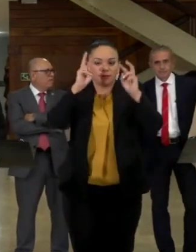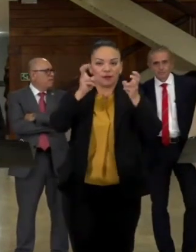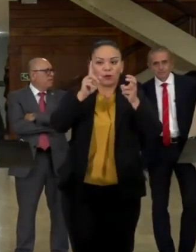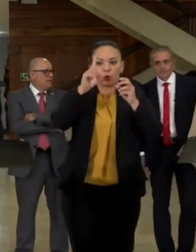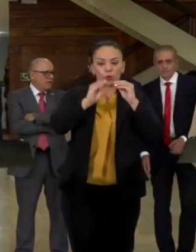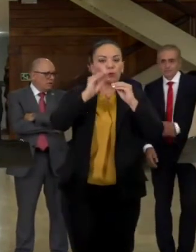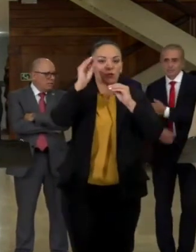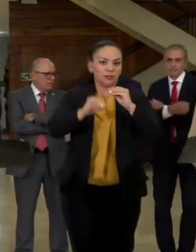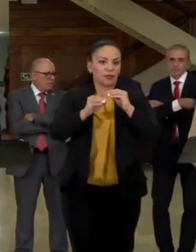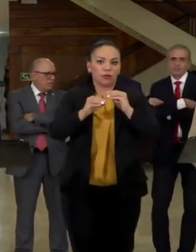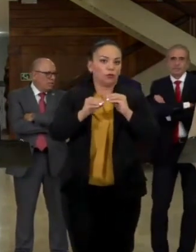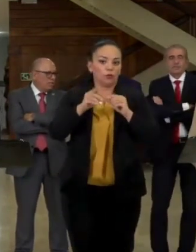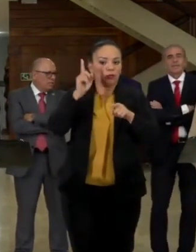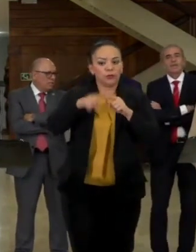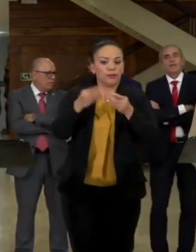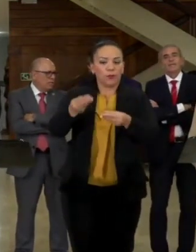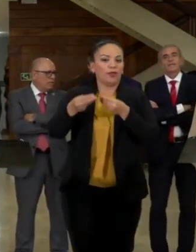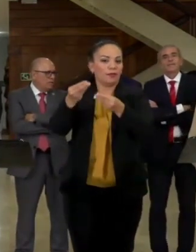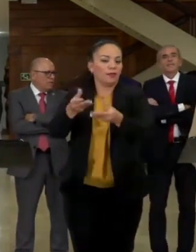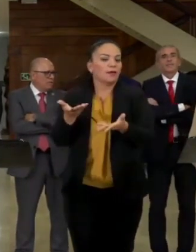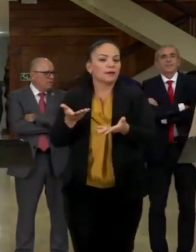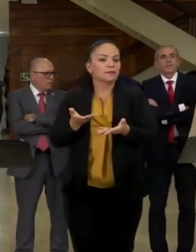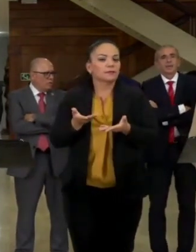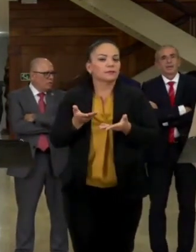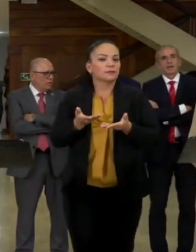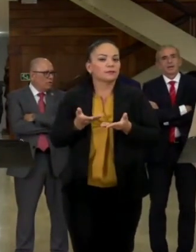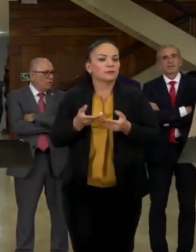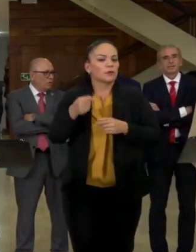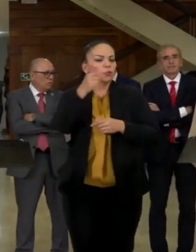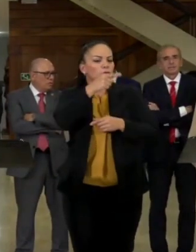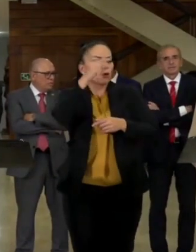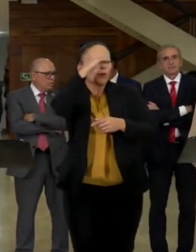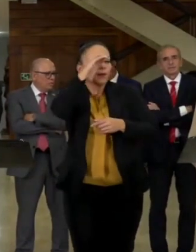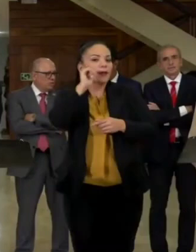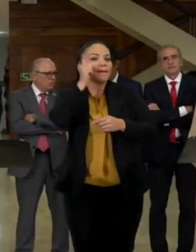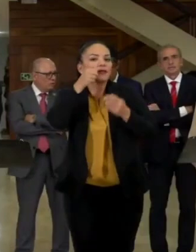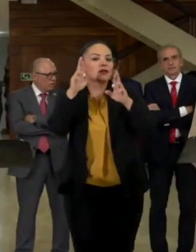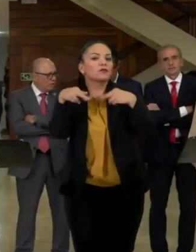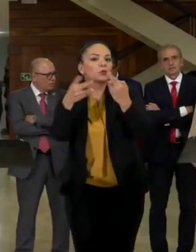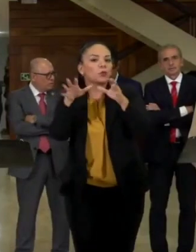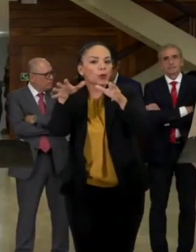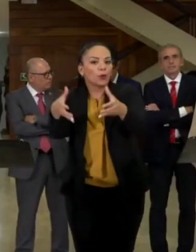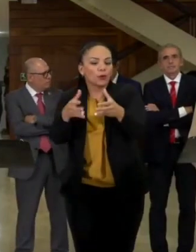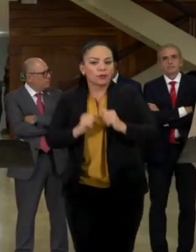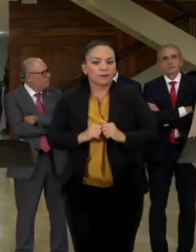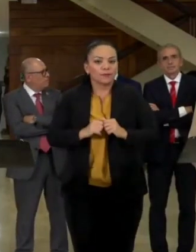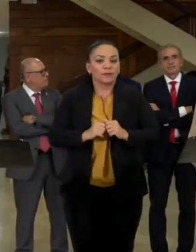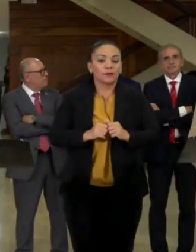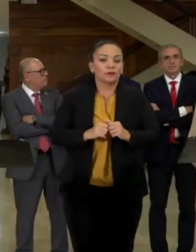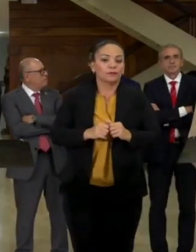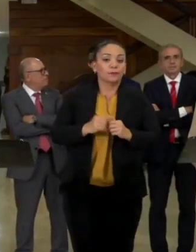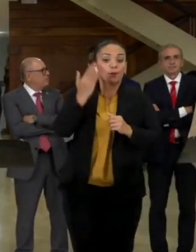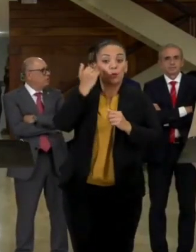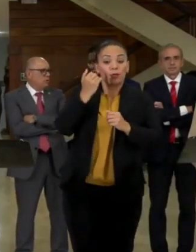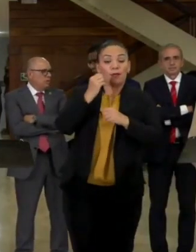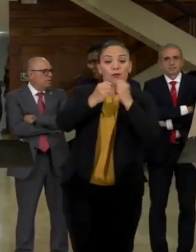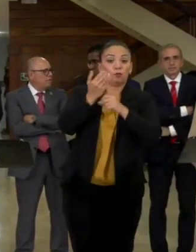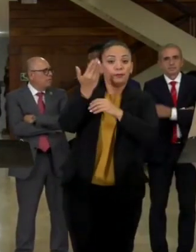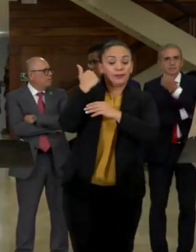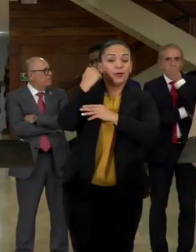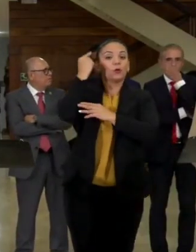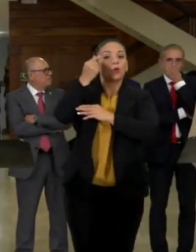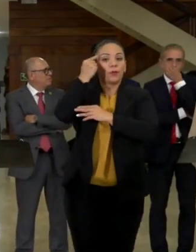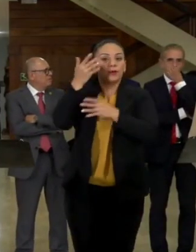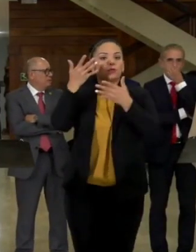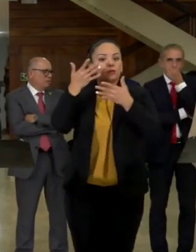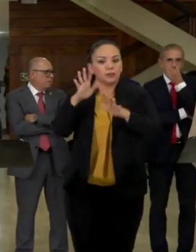usted mismo lo ha indicado. ¿Qué opinión le merece esa convocatoria para mañana en vista de que ya el año pasado ya el gobierno tuvo